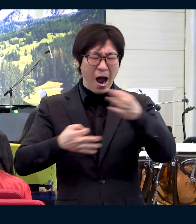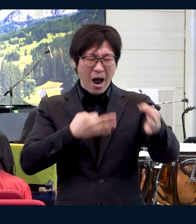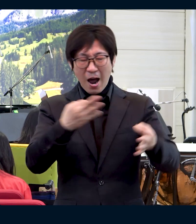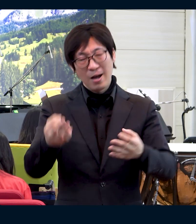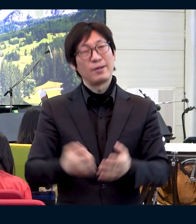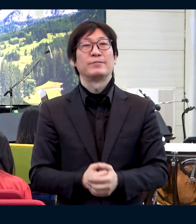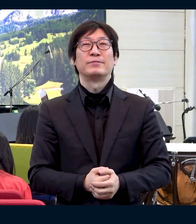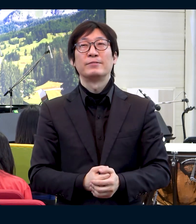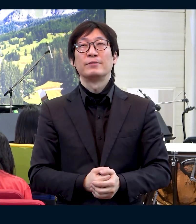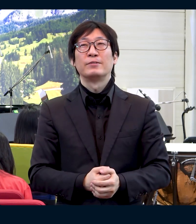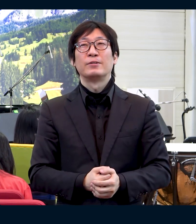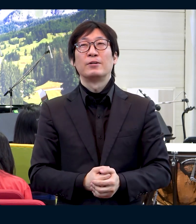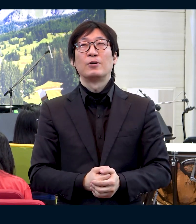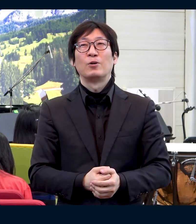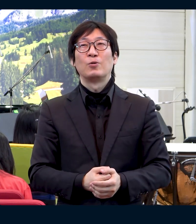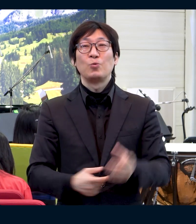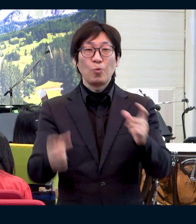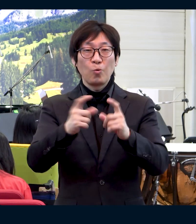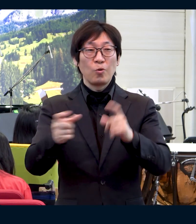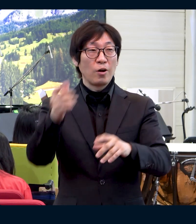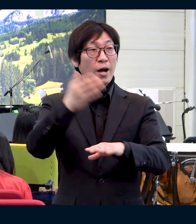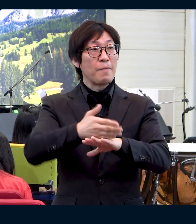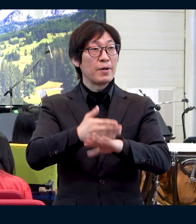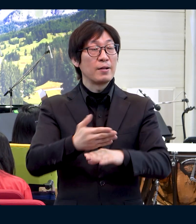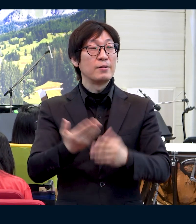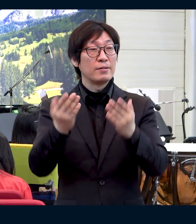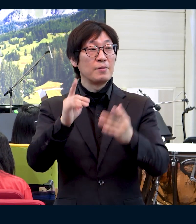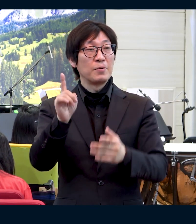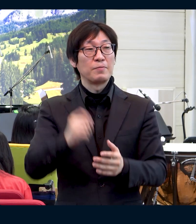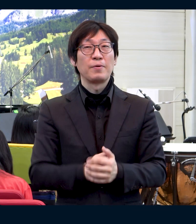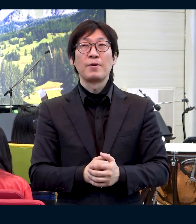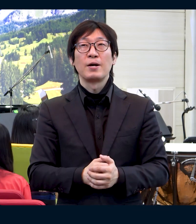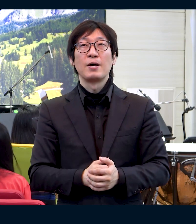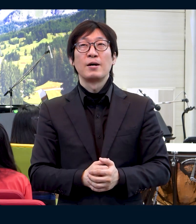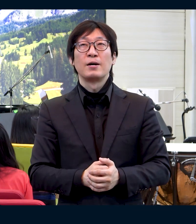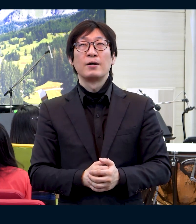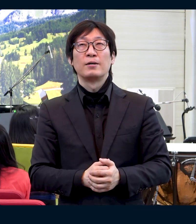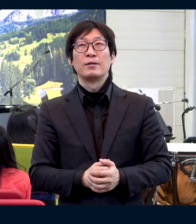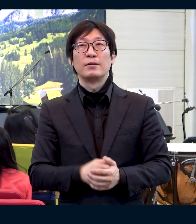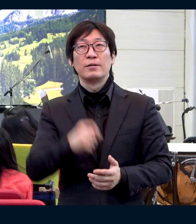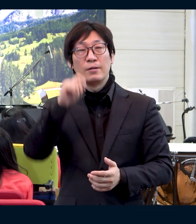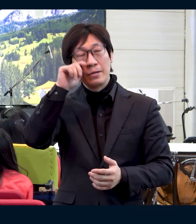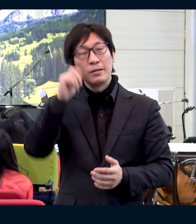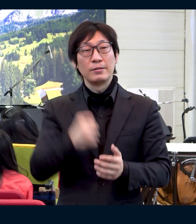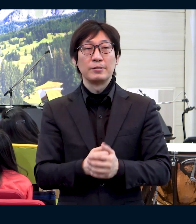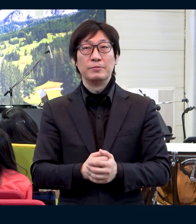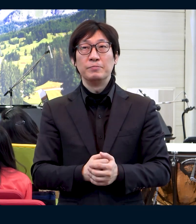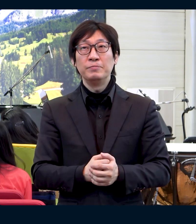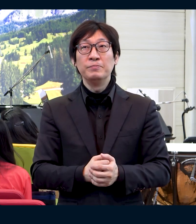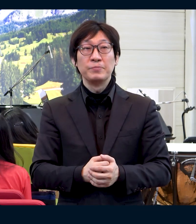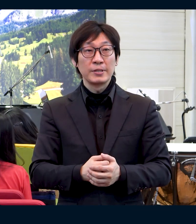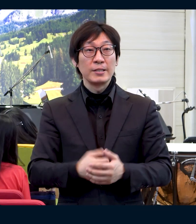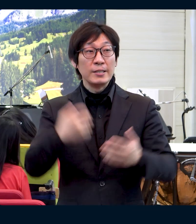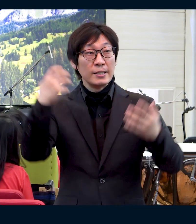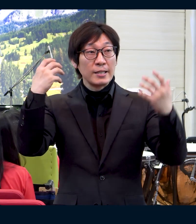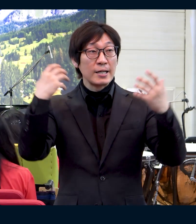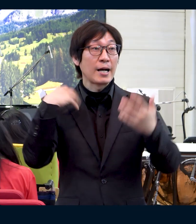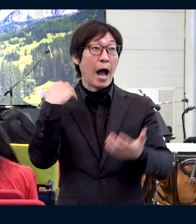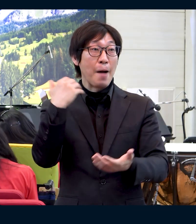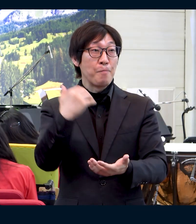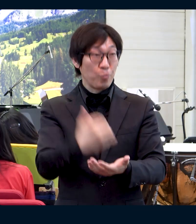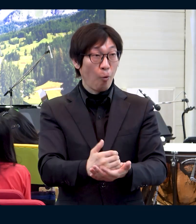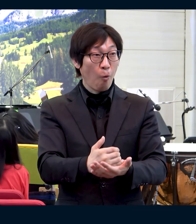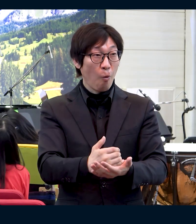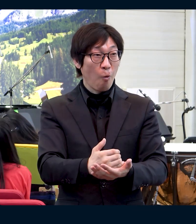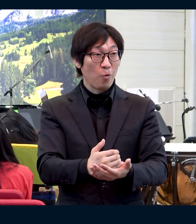같았었습니다. 그런데 더 감사한 거는요, 저는 그 당시에 그 감격을 저는 우리 사랑부 예배에서 매주일